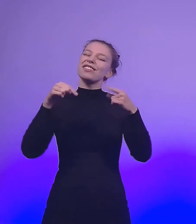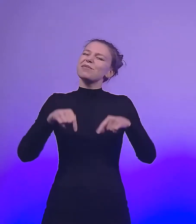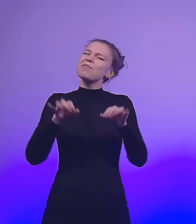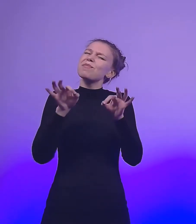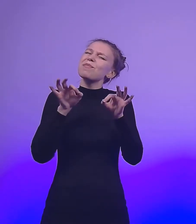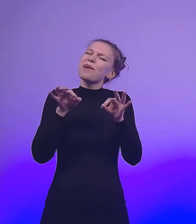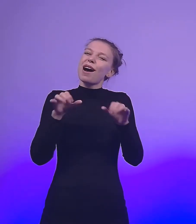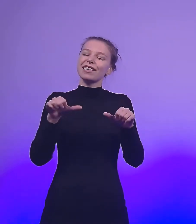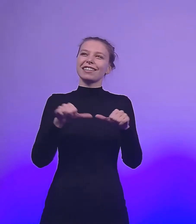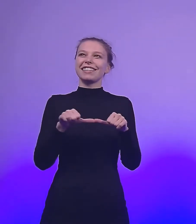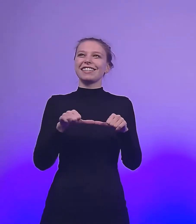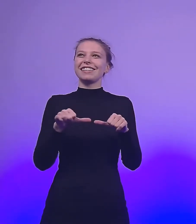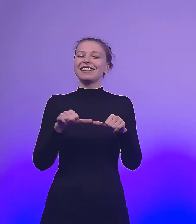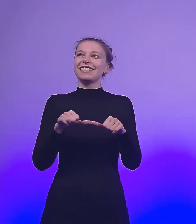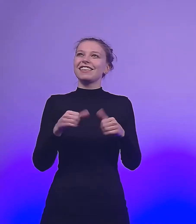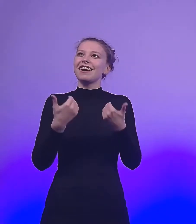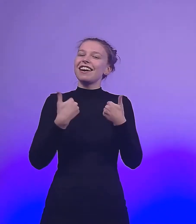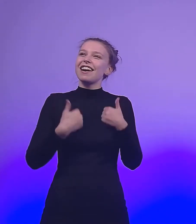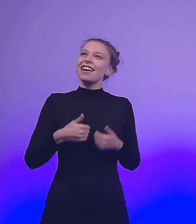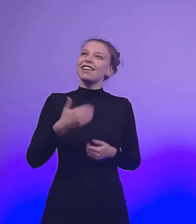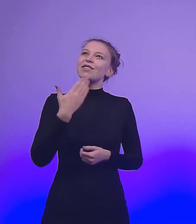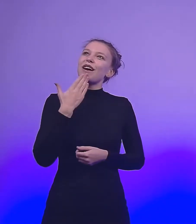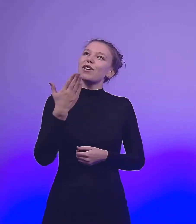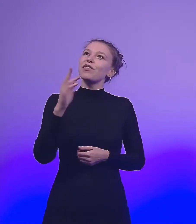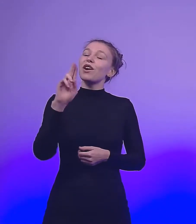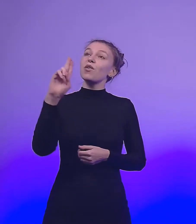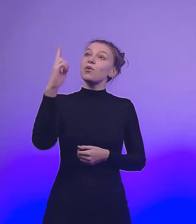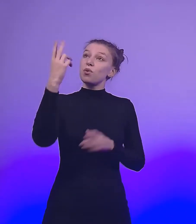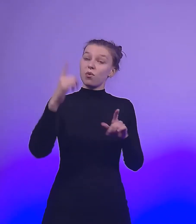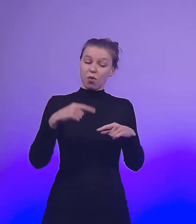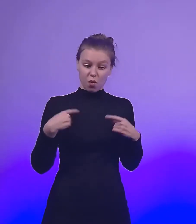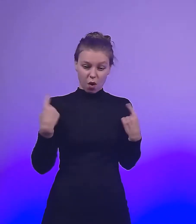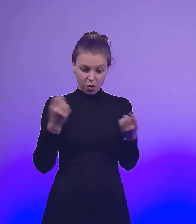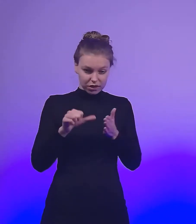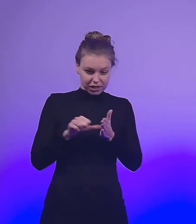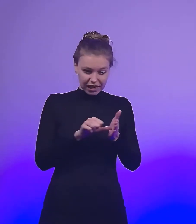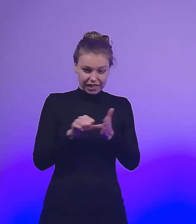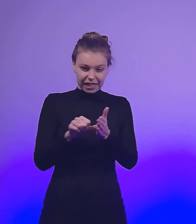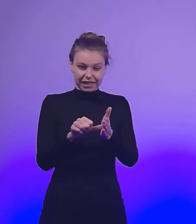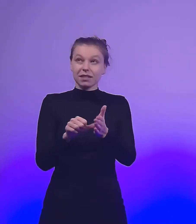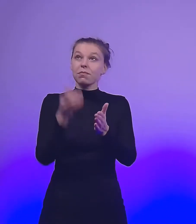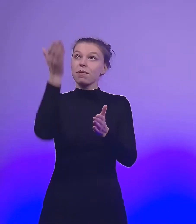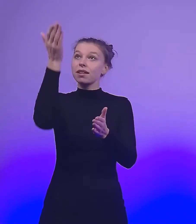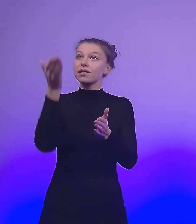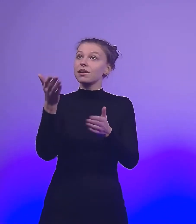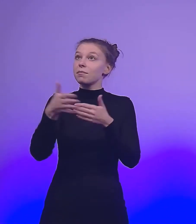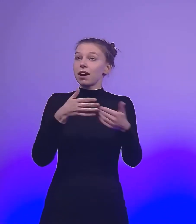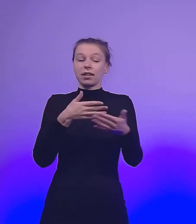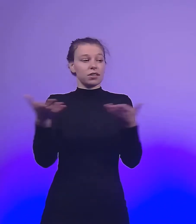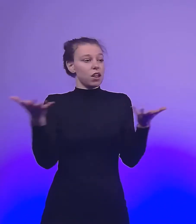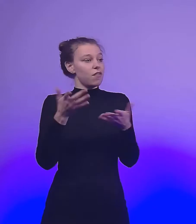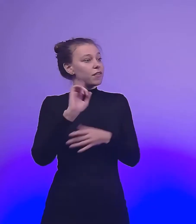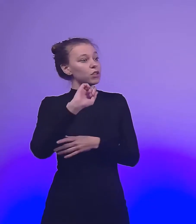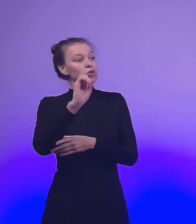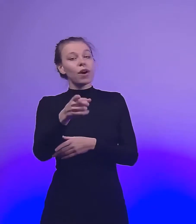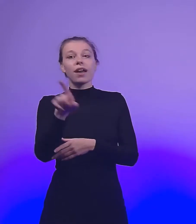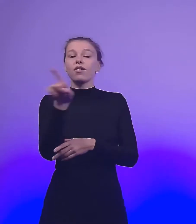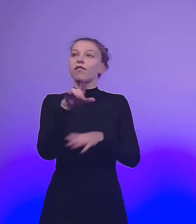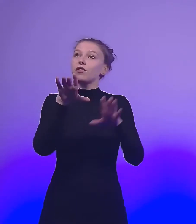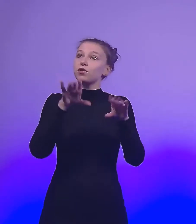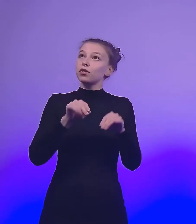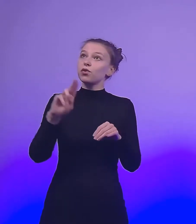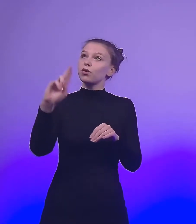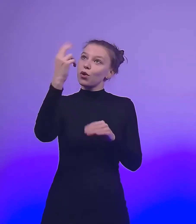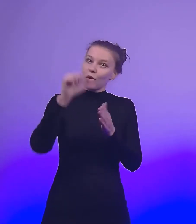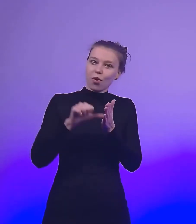dienst. Heer, en dank u wel dat u onze gids bent. Waar we ook naartoe gaan, wat we ook gaan doen, u leidt